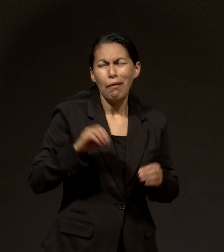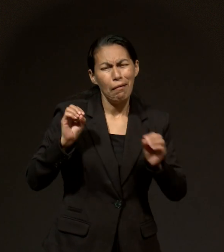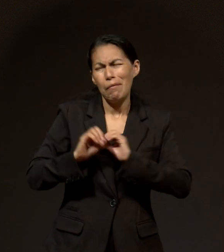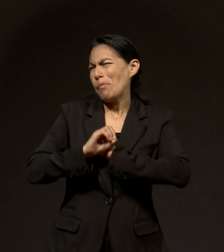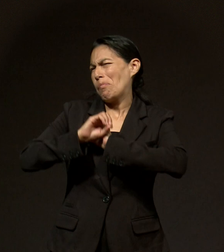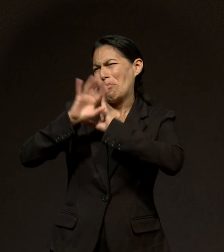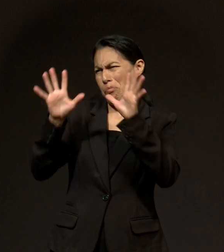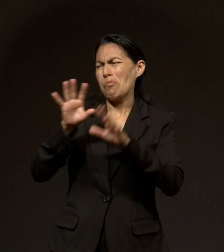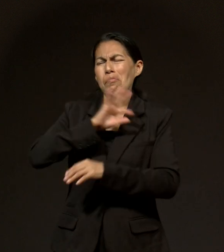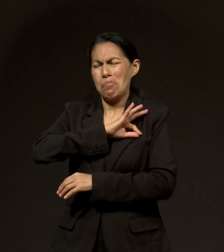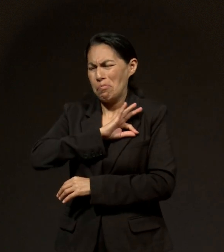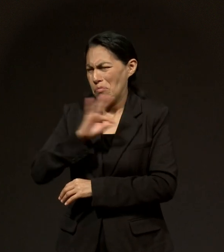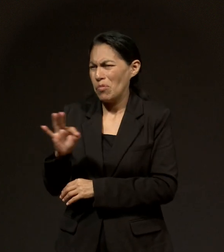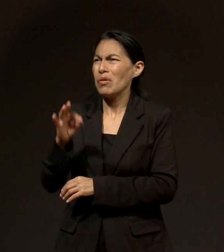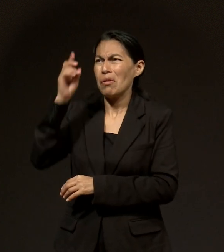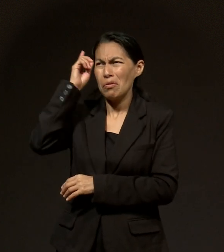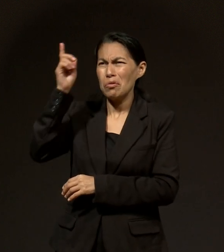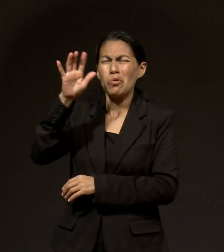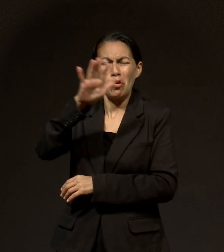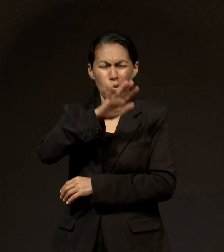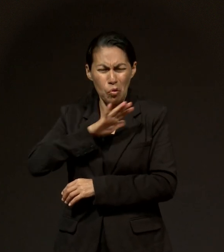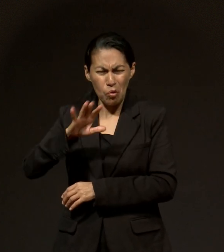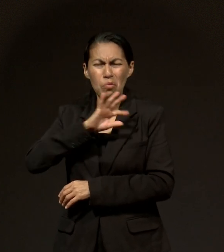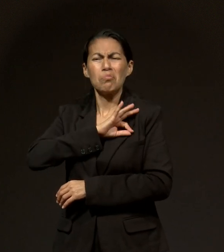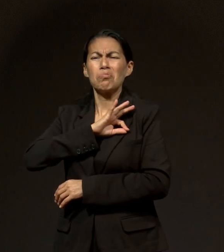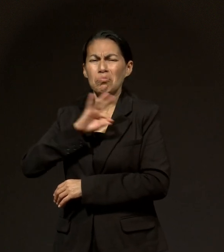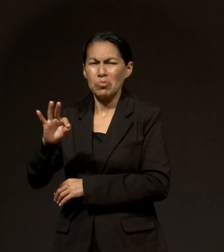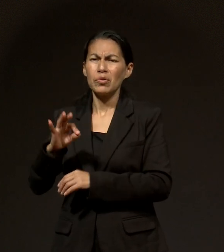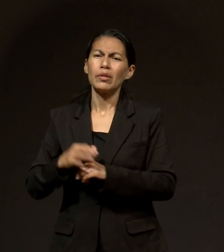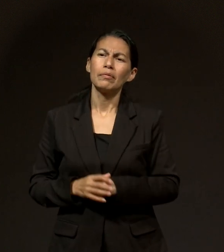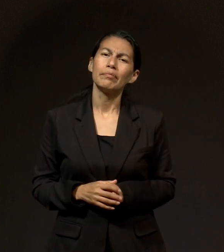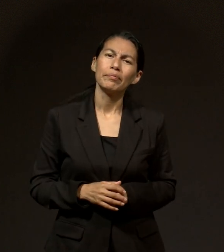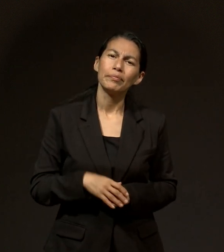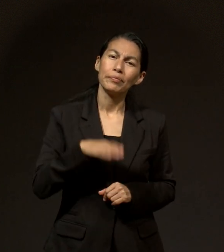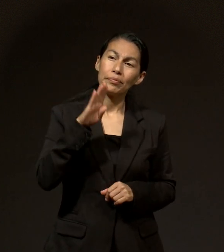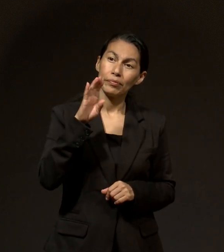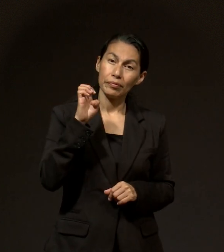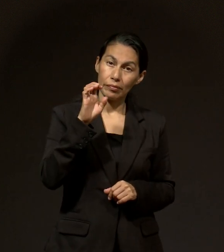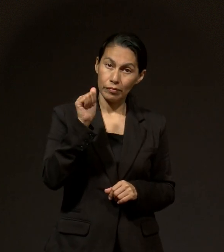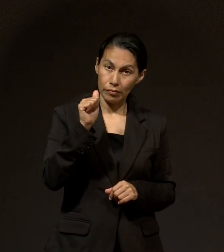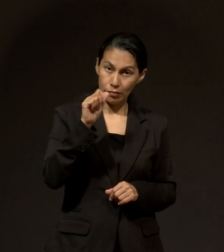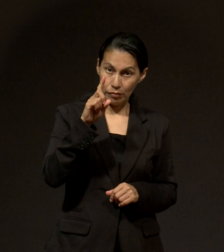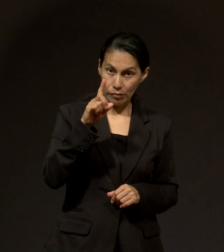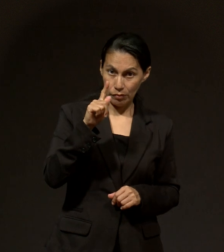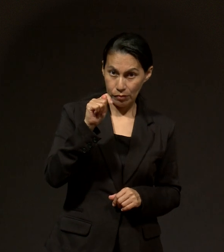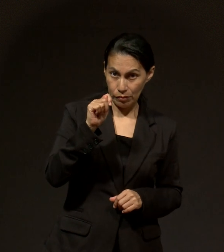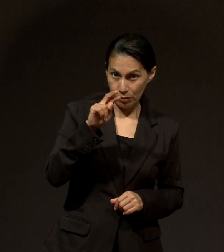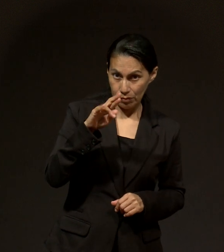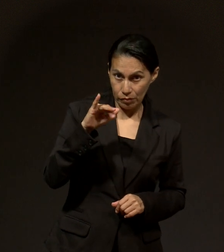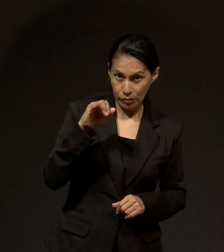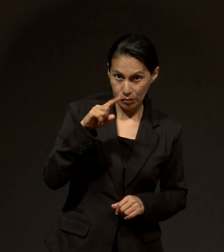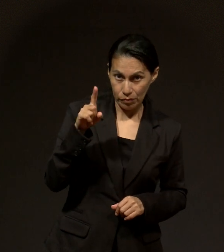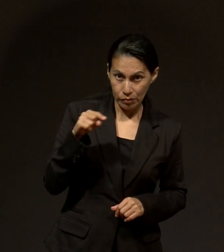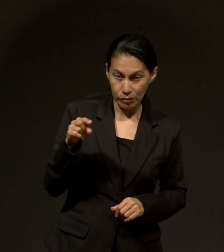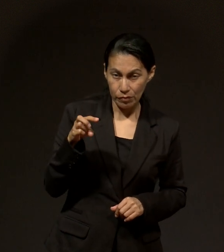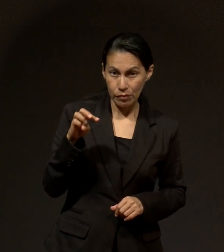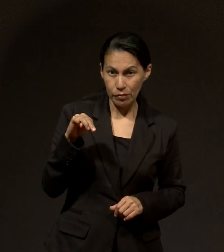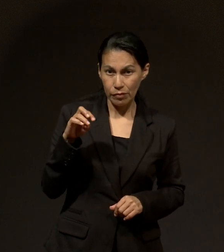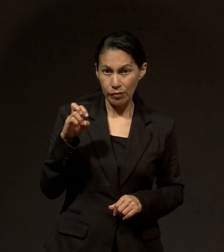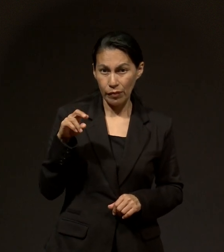es imposible Nada es imposible Amén Beatriz Mina Le ruego Que me ayuden A orar